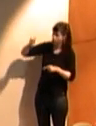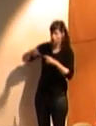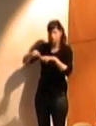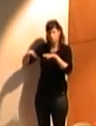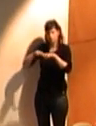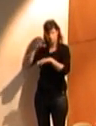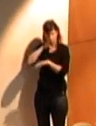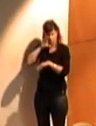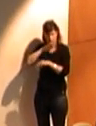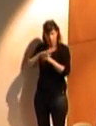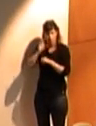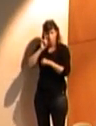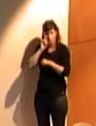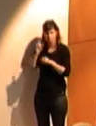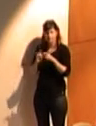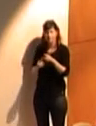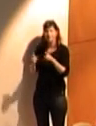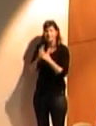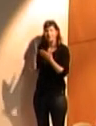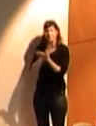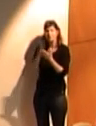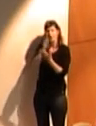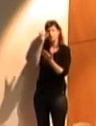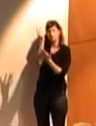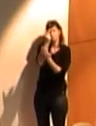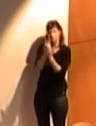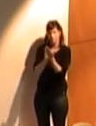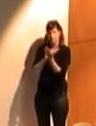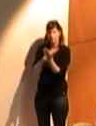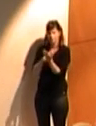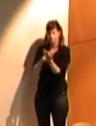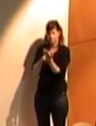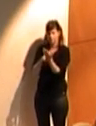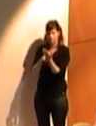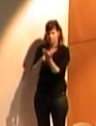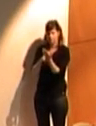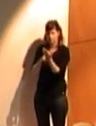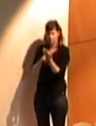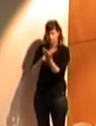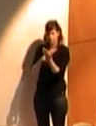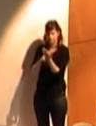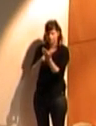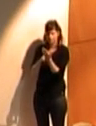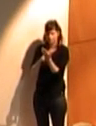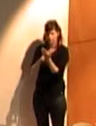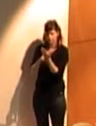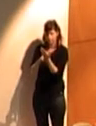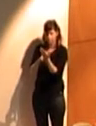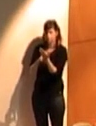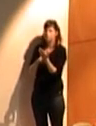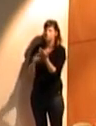intéressante parce que du coup on avait travaillé sur des schémas qui étaient reliés à des références qui permettaient du coup de poser des